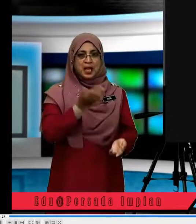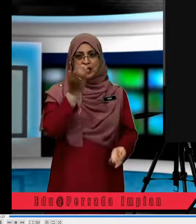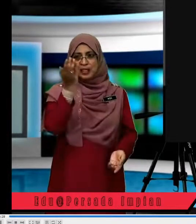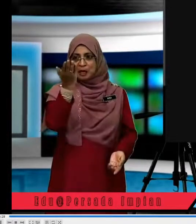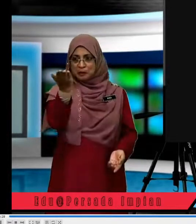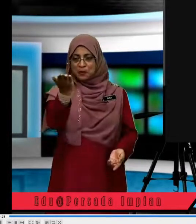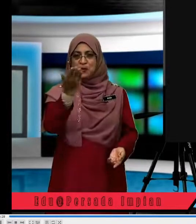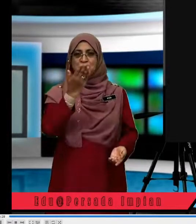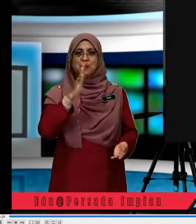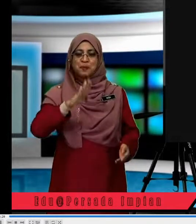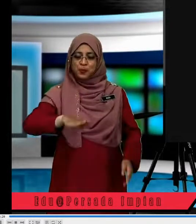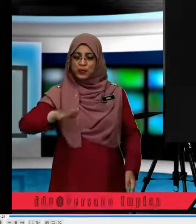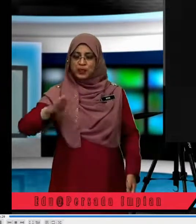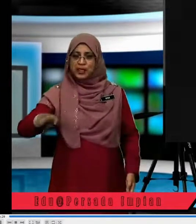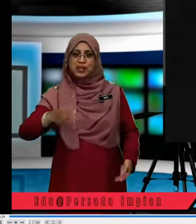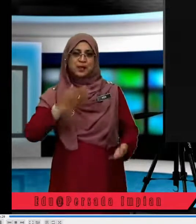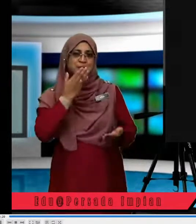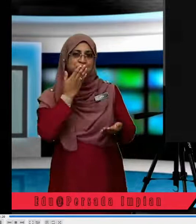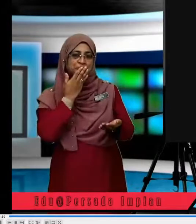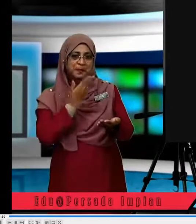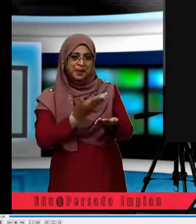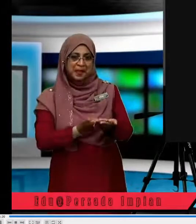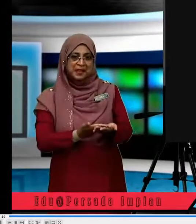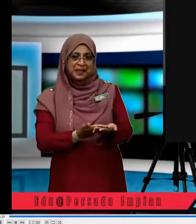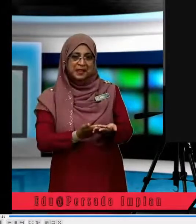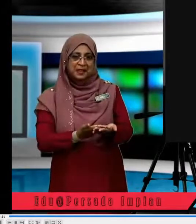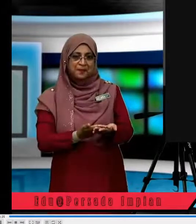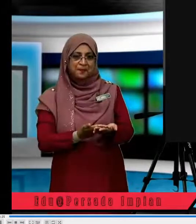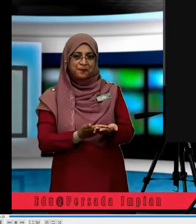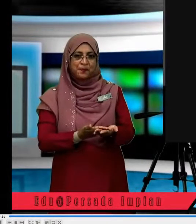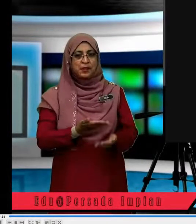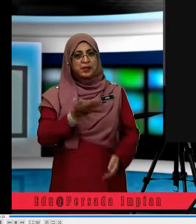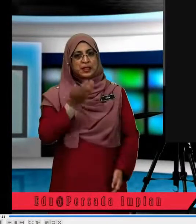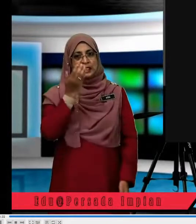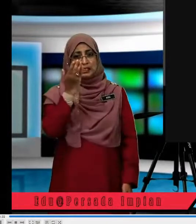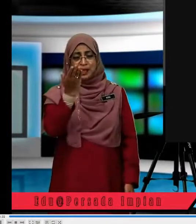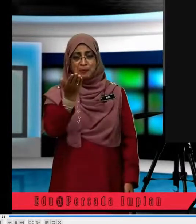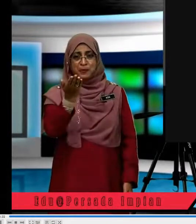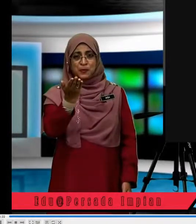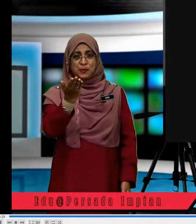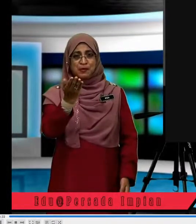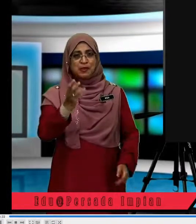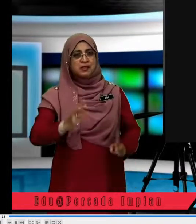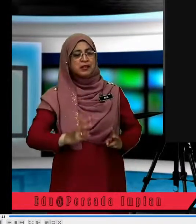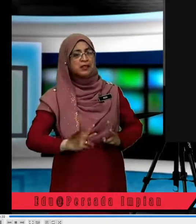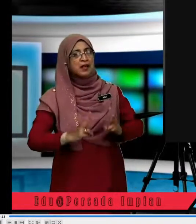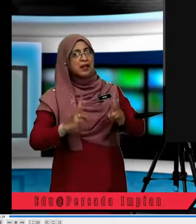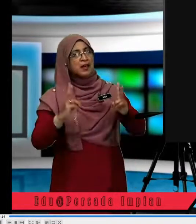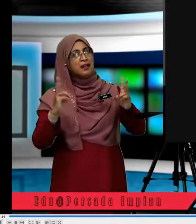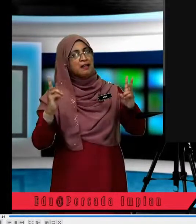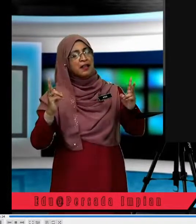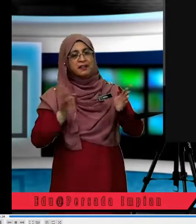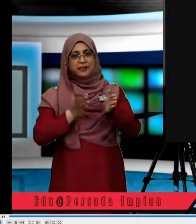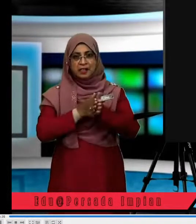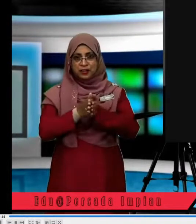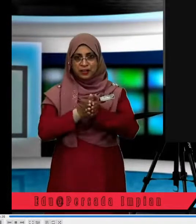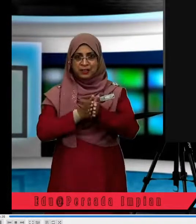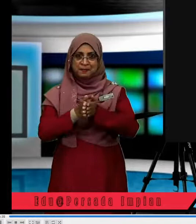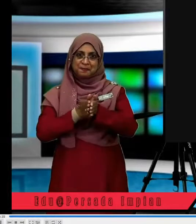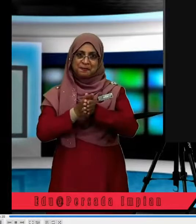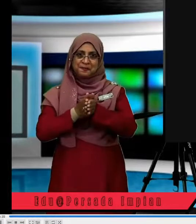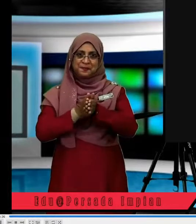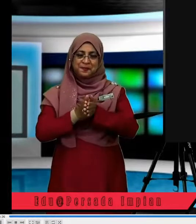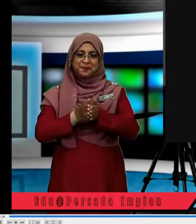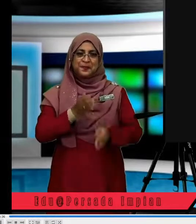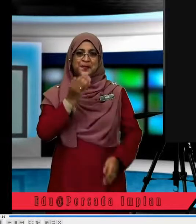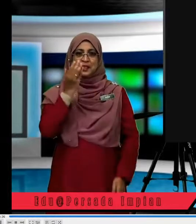kamu udah baik Hai Kamu sangat rajin